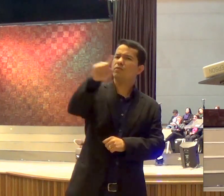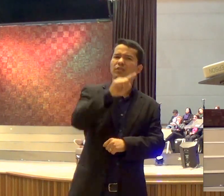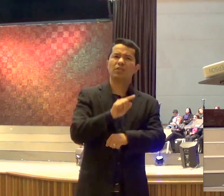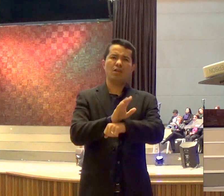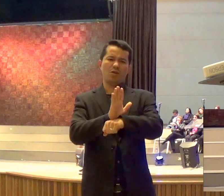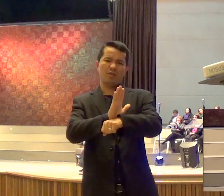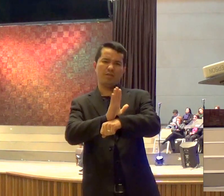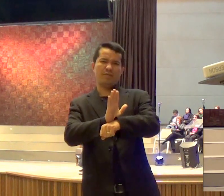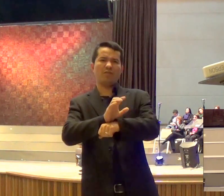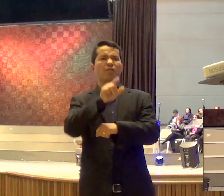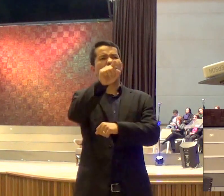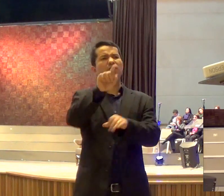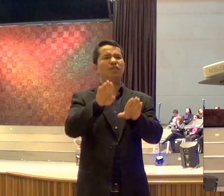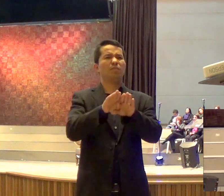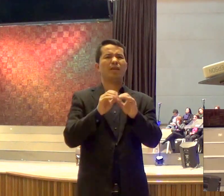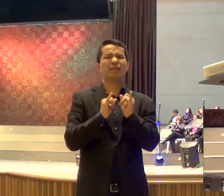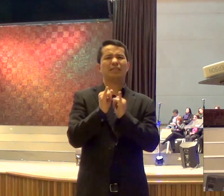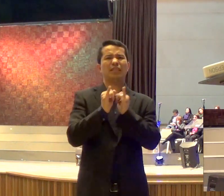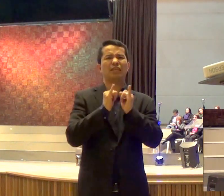acompanha pela internet